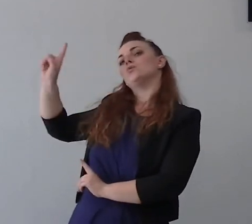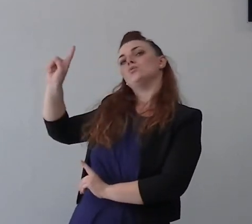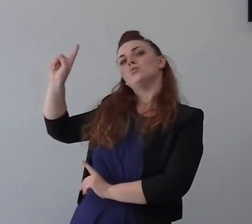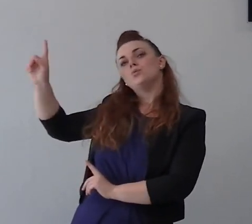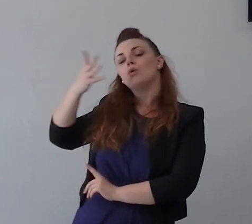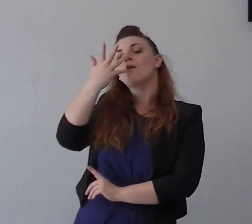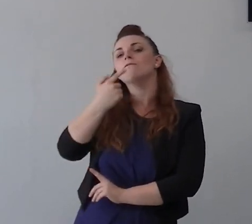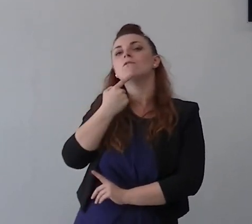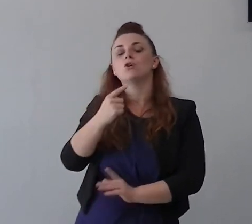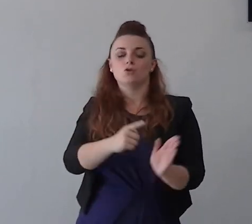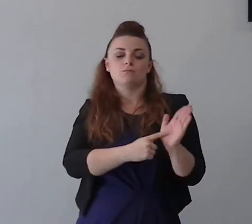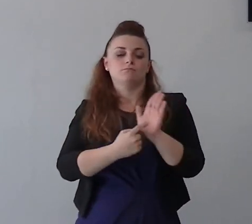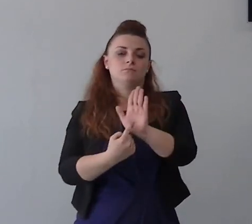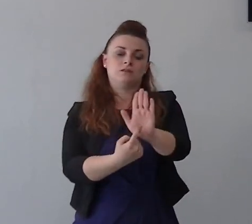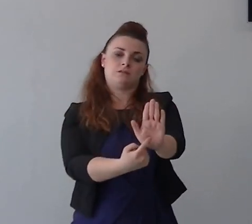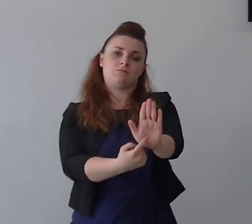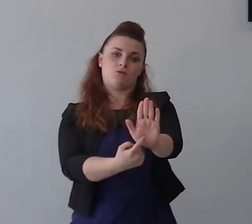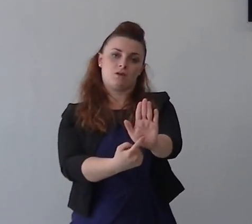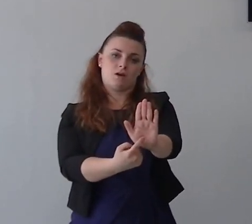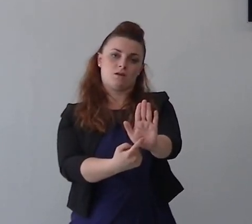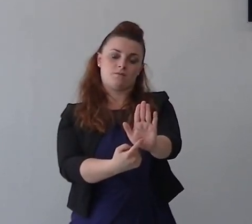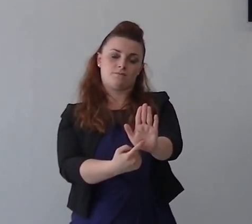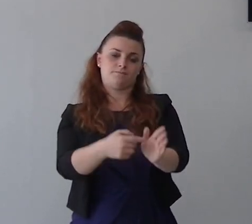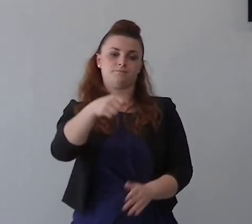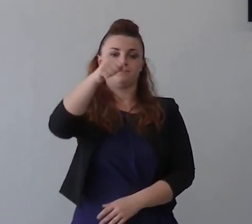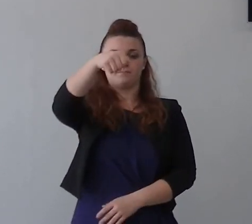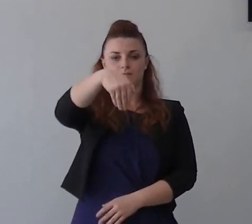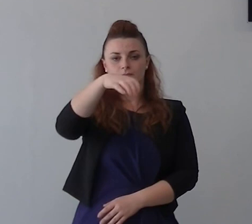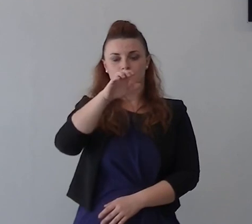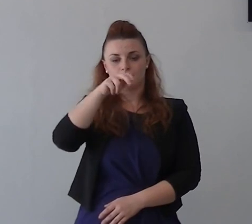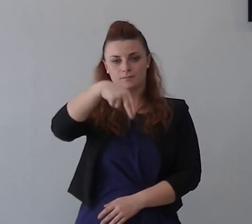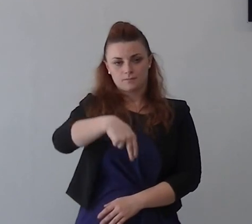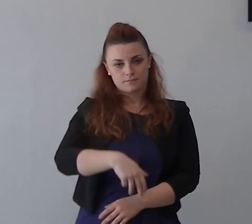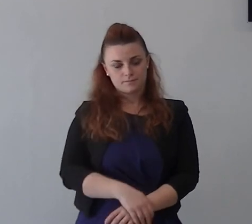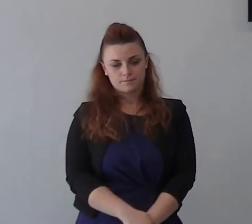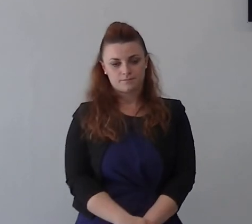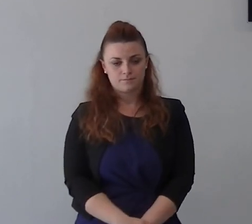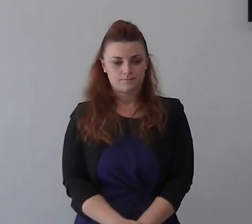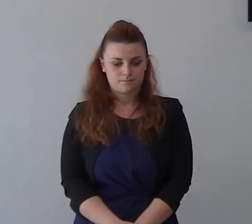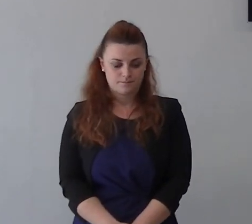Questo te lo prego nel tuo santo nome, Signore. Amen. Amen.